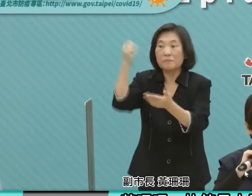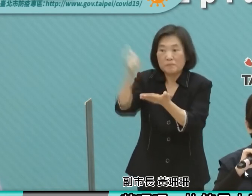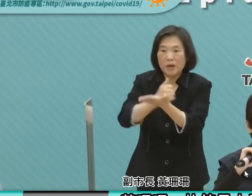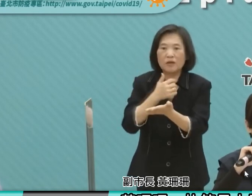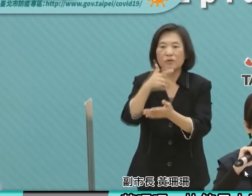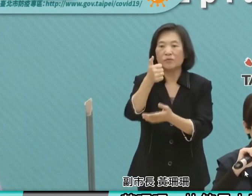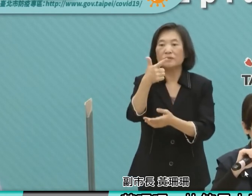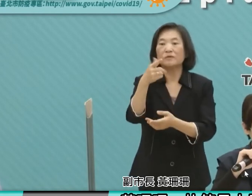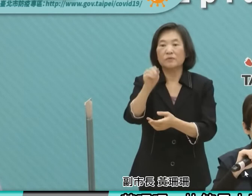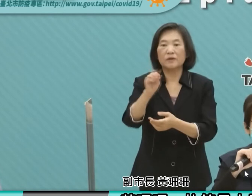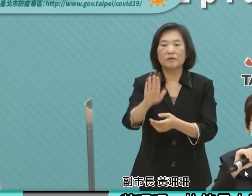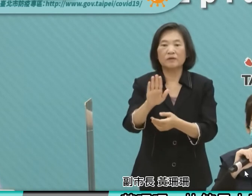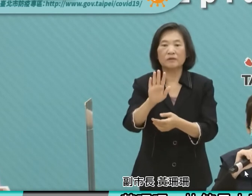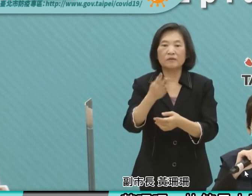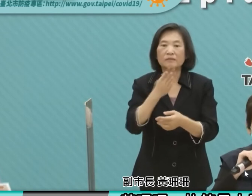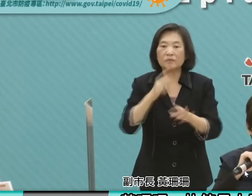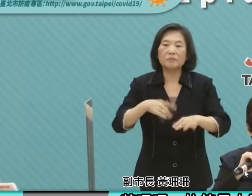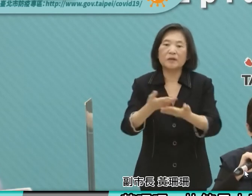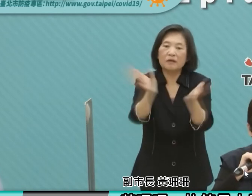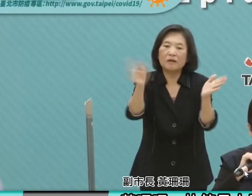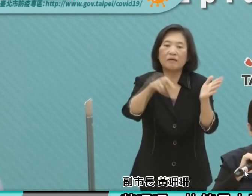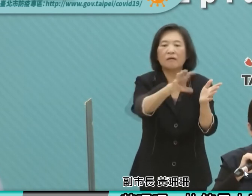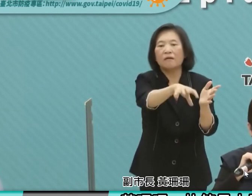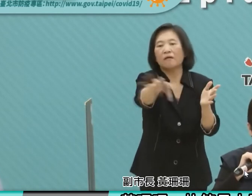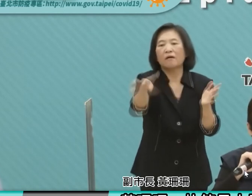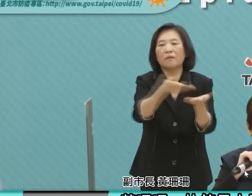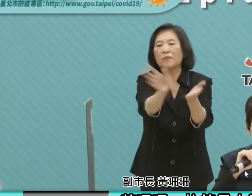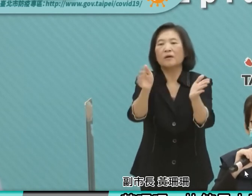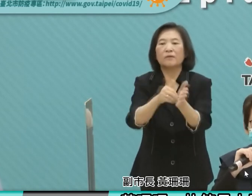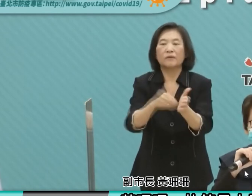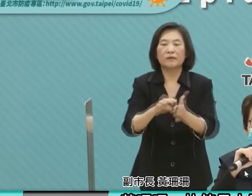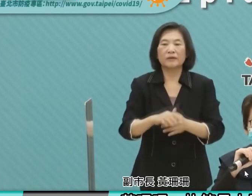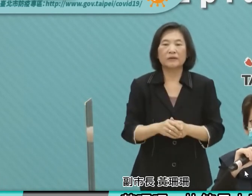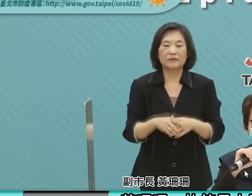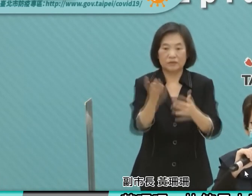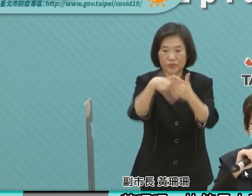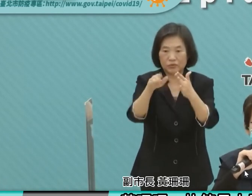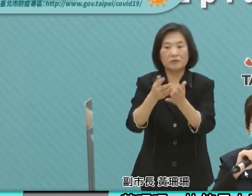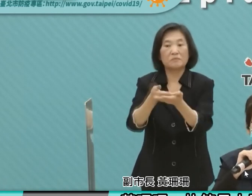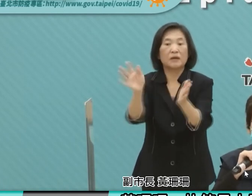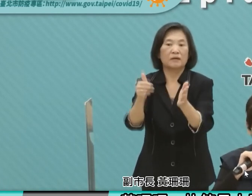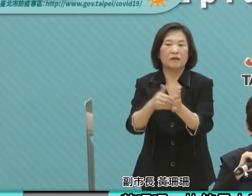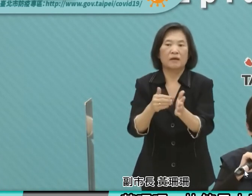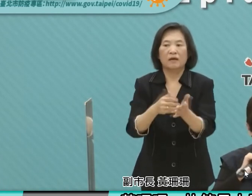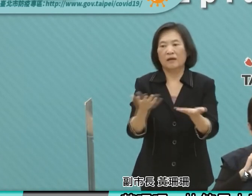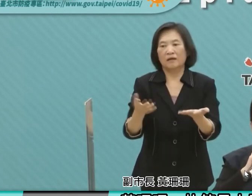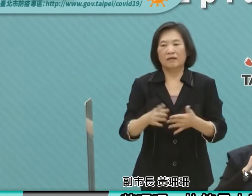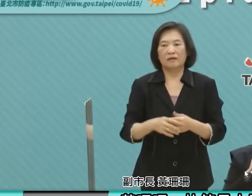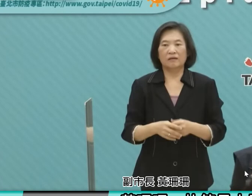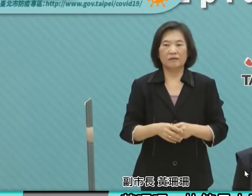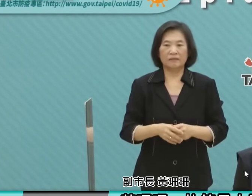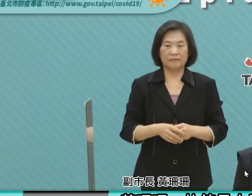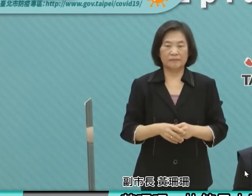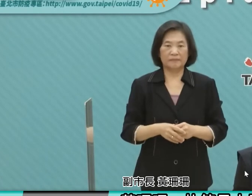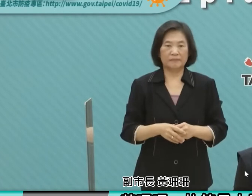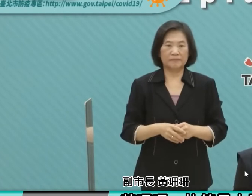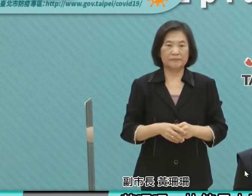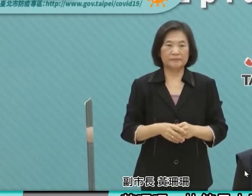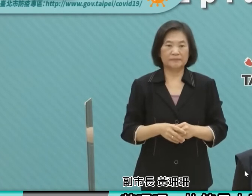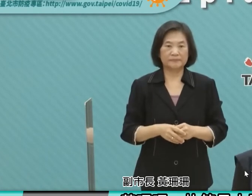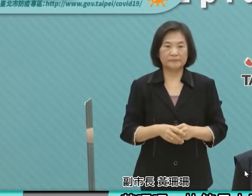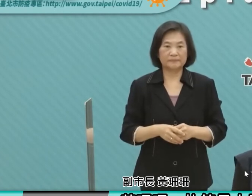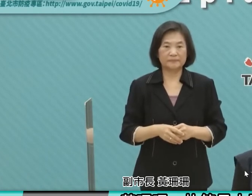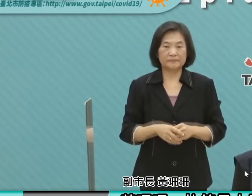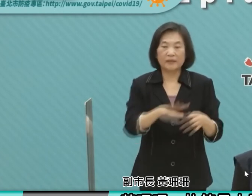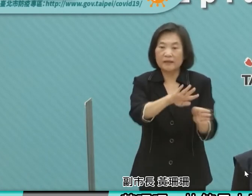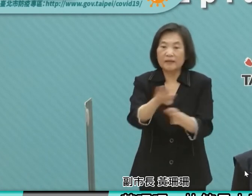有56万剂，那我们现在都已经拨付出去，尤其是学校早就已经发出去很多剂了。那除